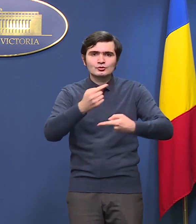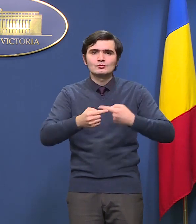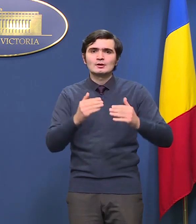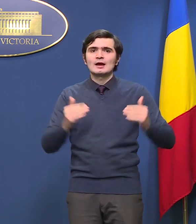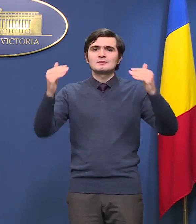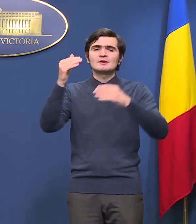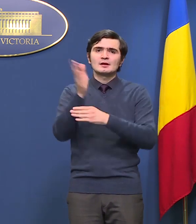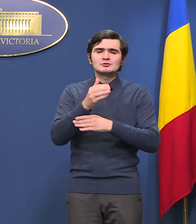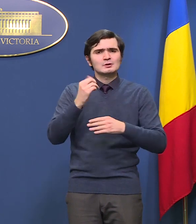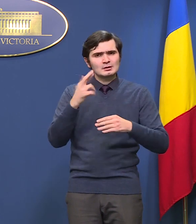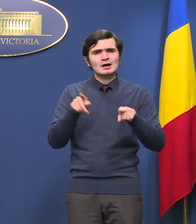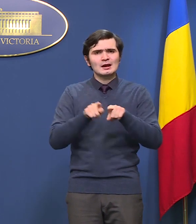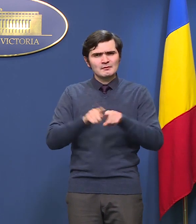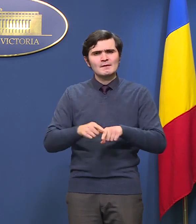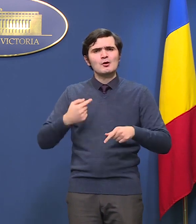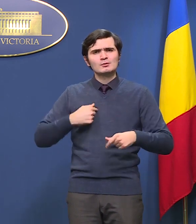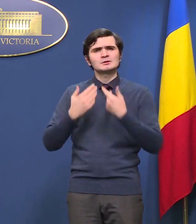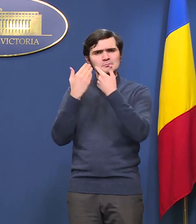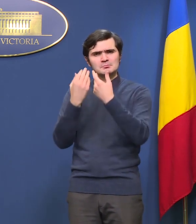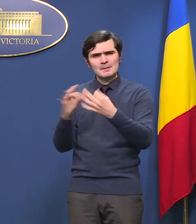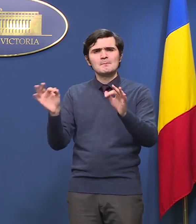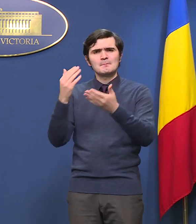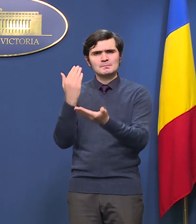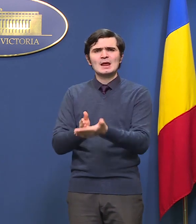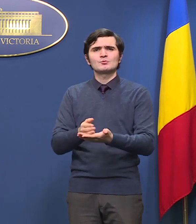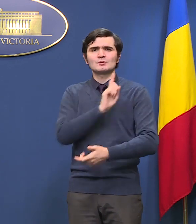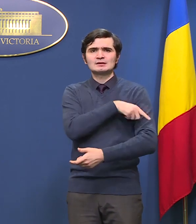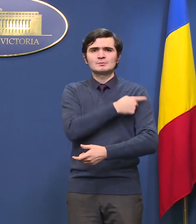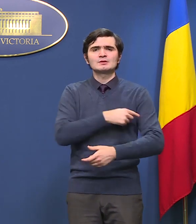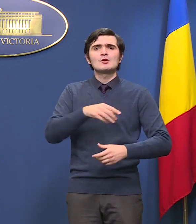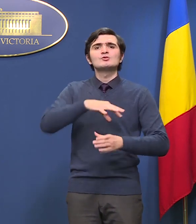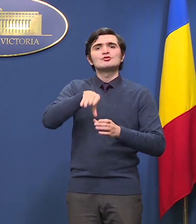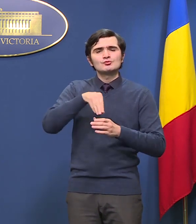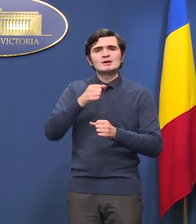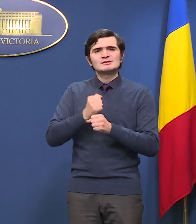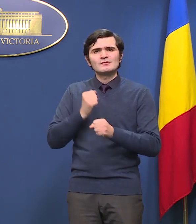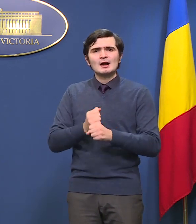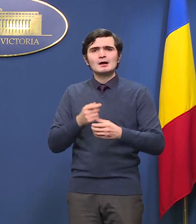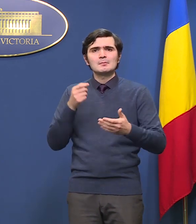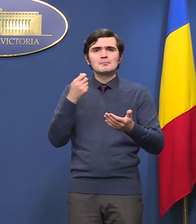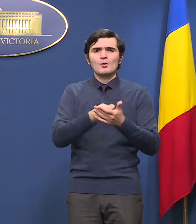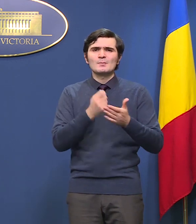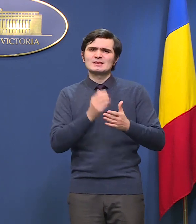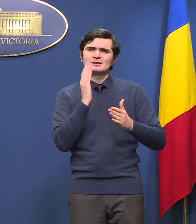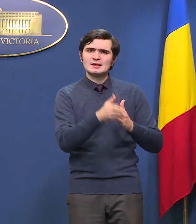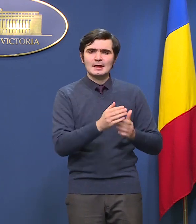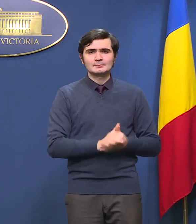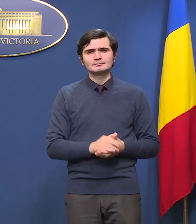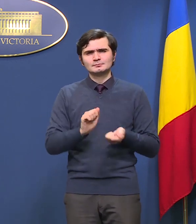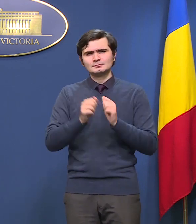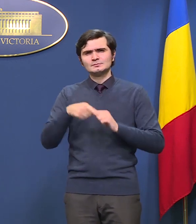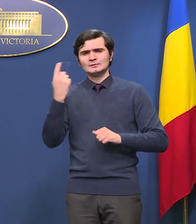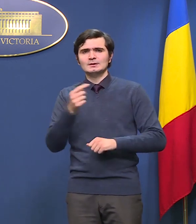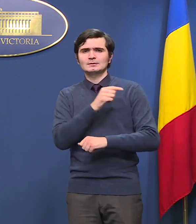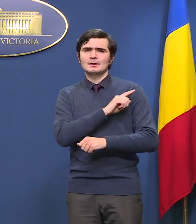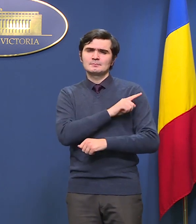spitalele județene. O să dăm dreptul spitalelor județene să facă achiziții directe. Altor entități care au posibilitatea să facă aceste achiziții,